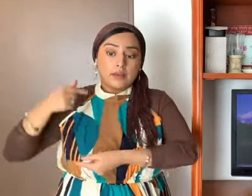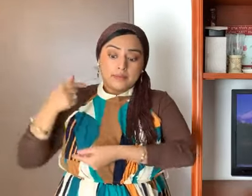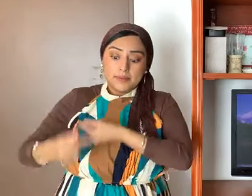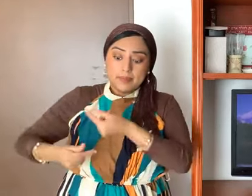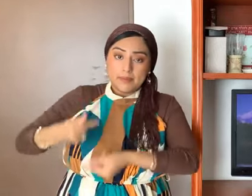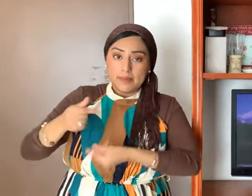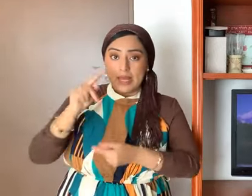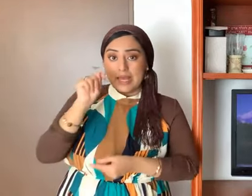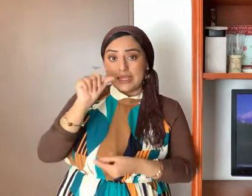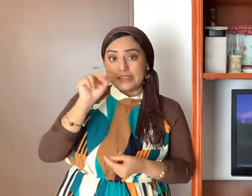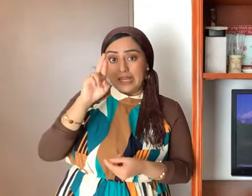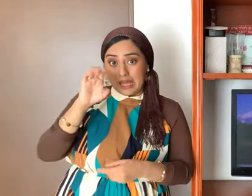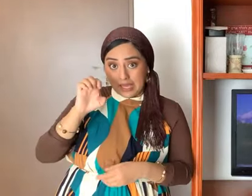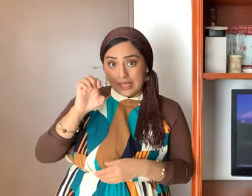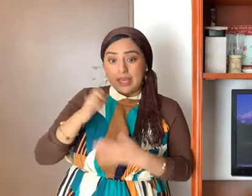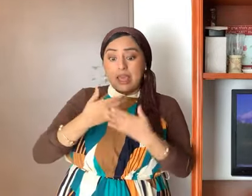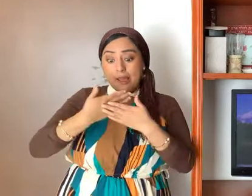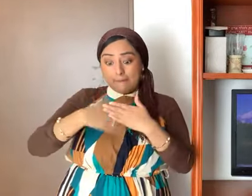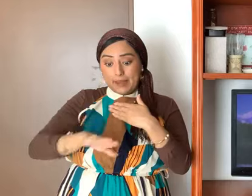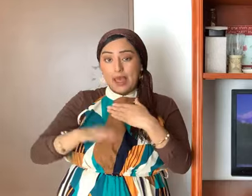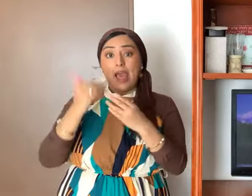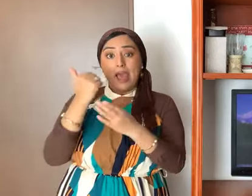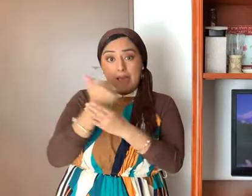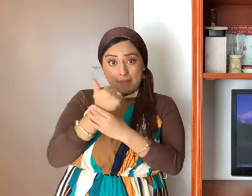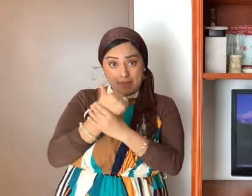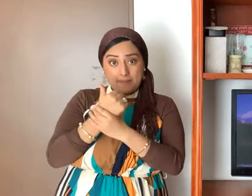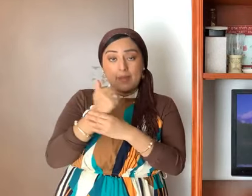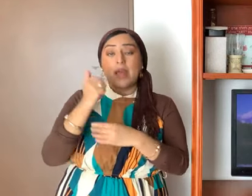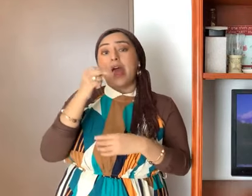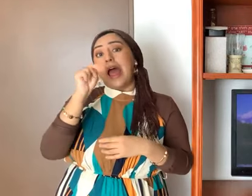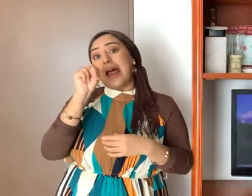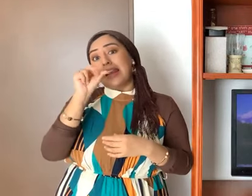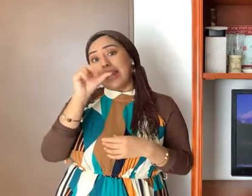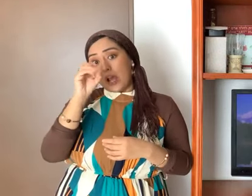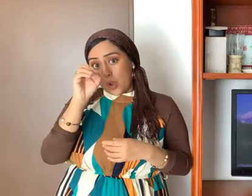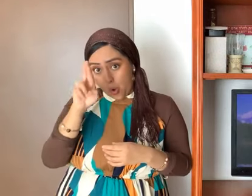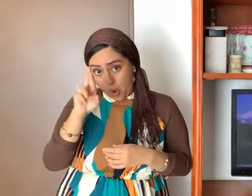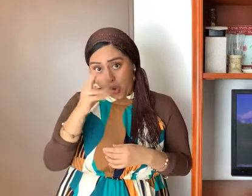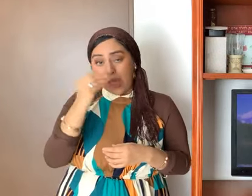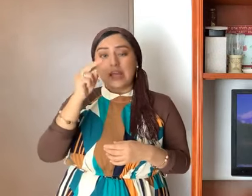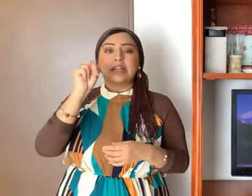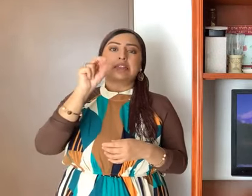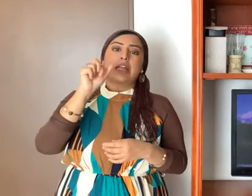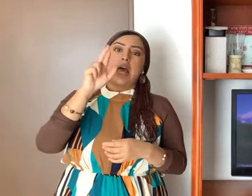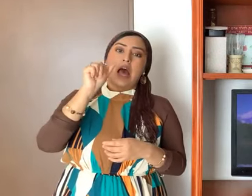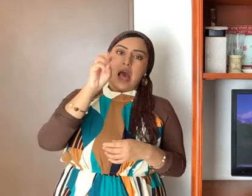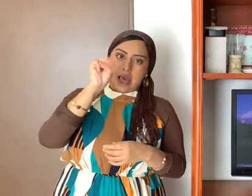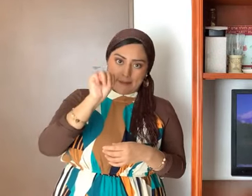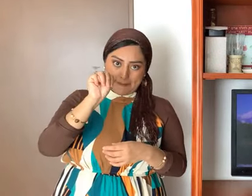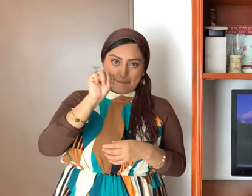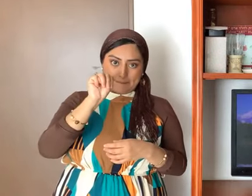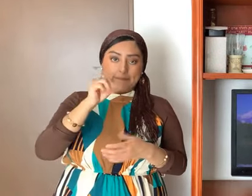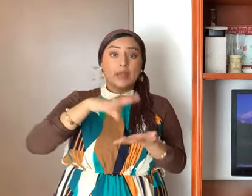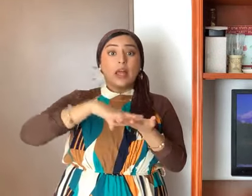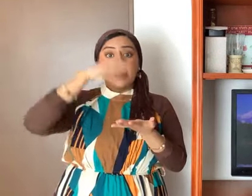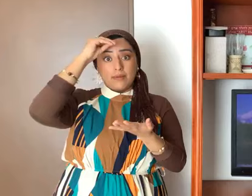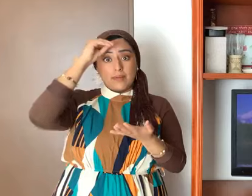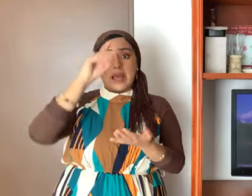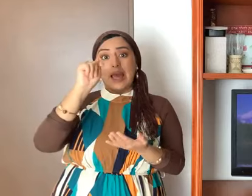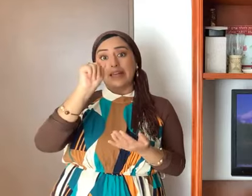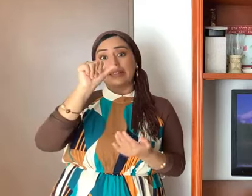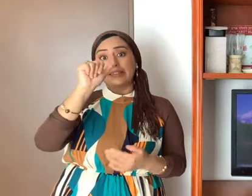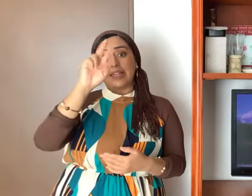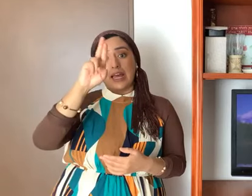generaciones de Taré. Taré engendró a Abraham, a Nacor y a Harán. Entonces ahí podemos aprender que